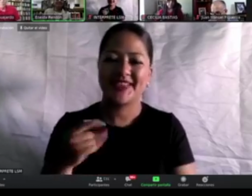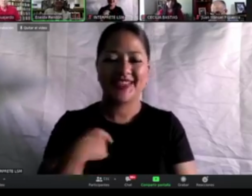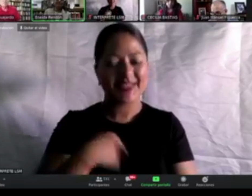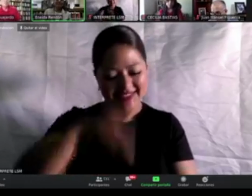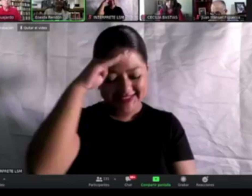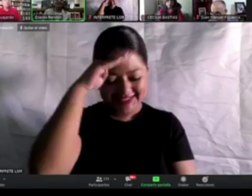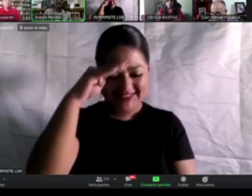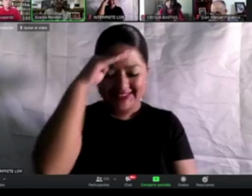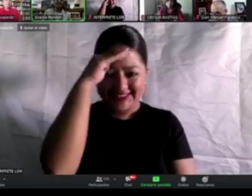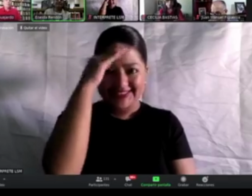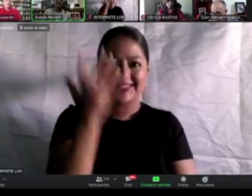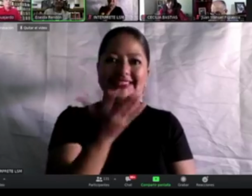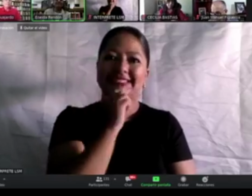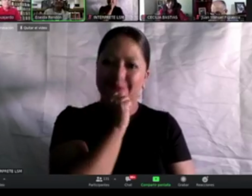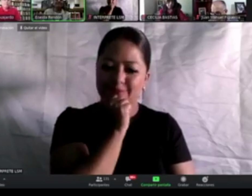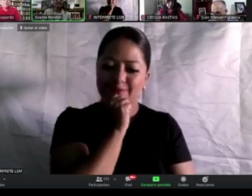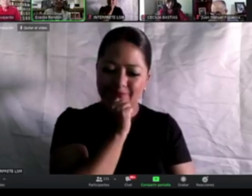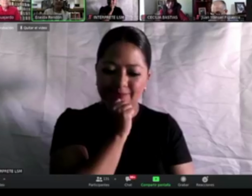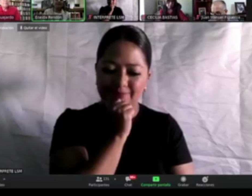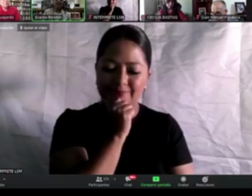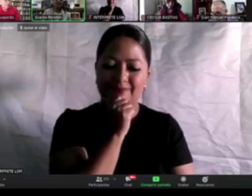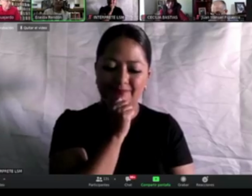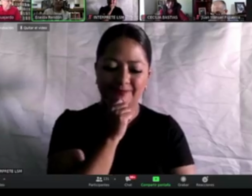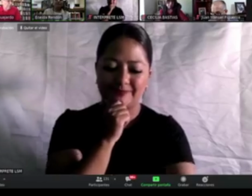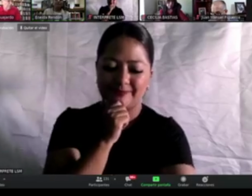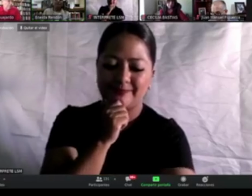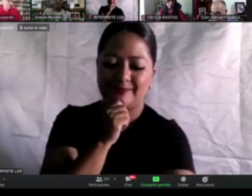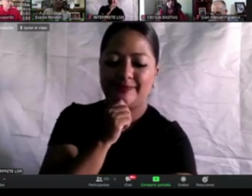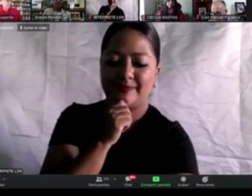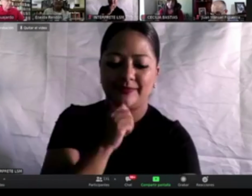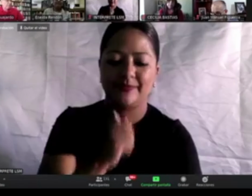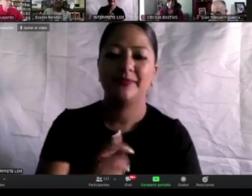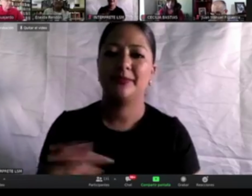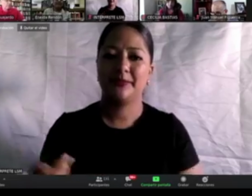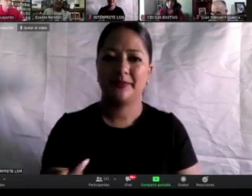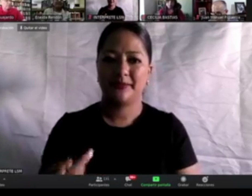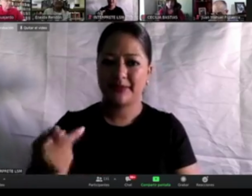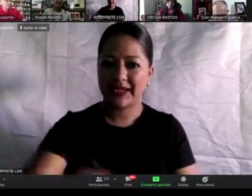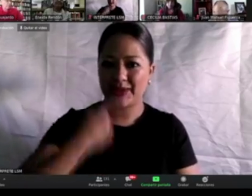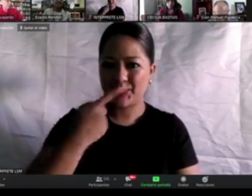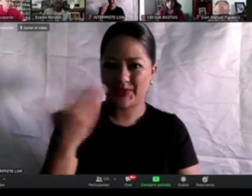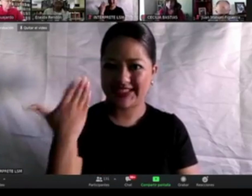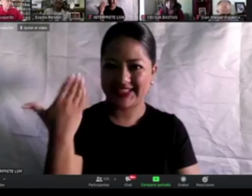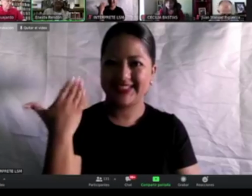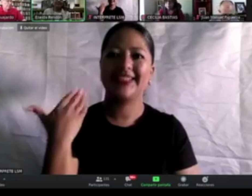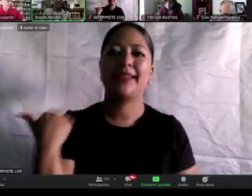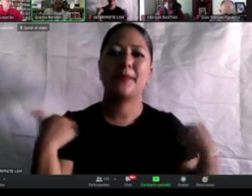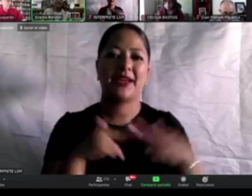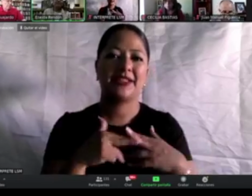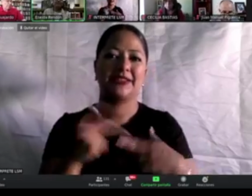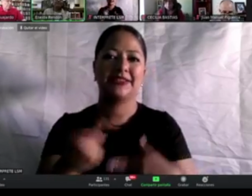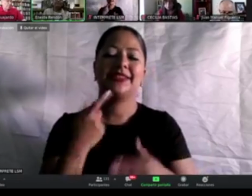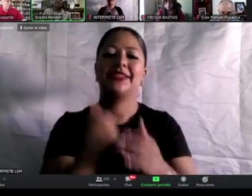en el comentario la pregunta que nos hicieron al aire un niño ahora sí que eh